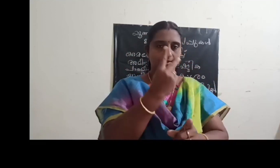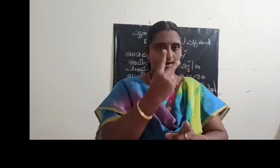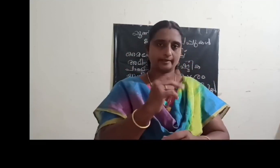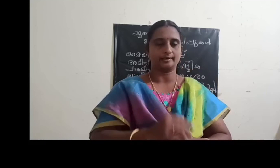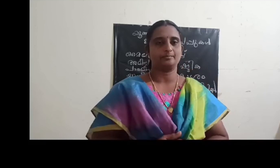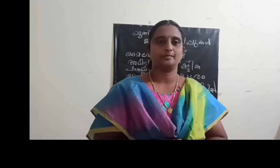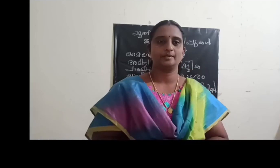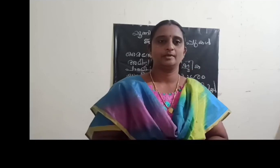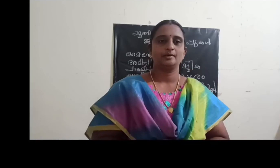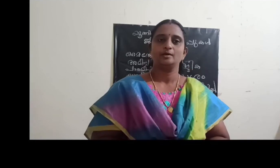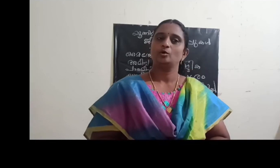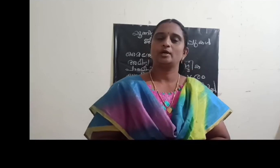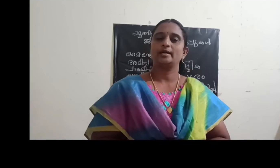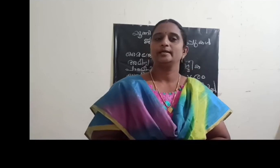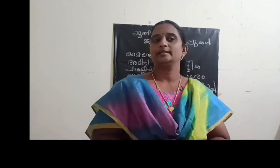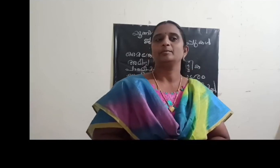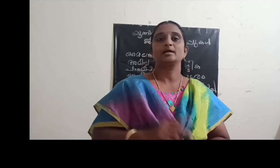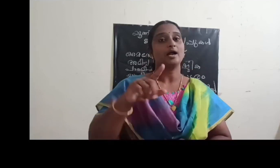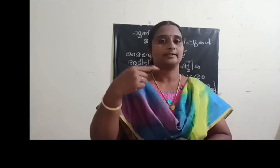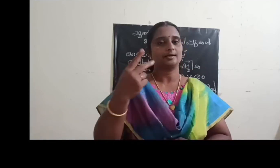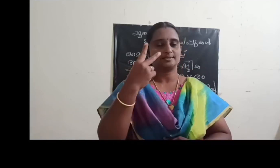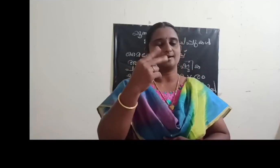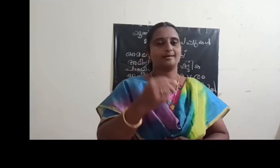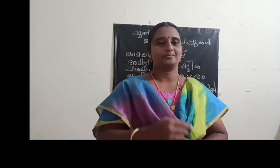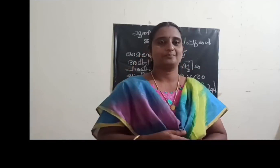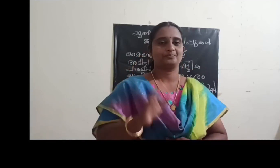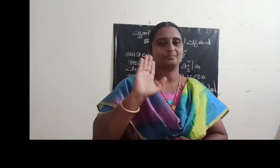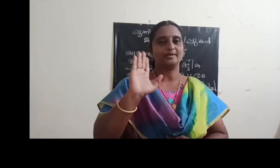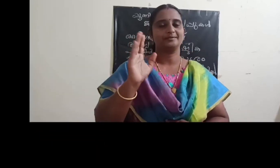ടീച്ചറിനെ കാണിക്കണം ഓക്കെ ഇനി നമുക്ക് അടുത്ത ക്ലാസ്സിൽ കാണാം ബൈ